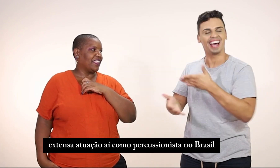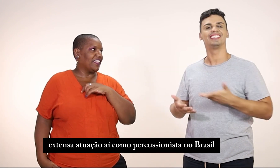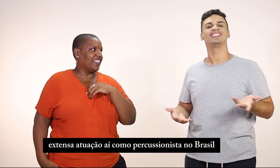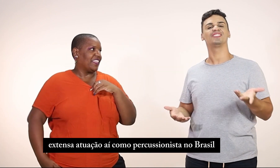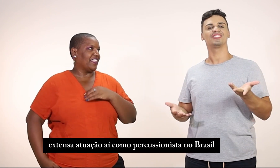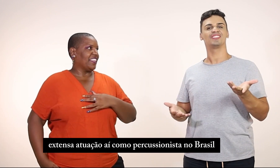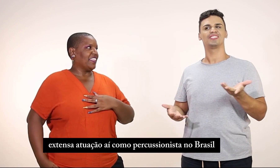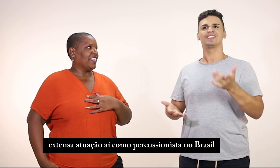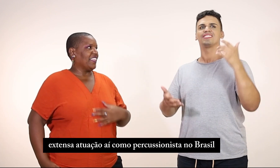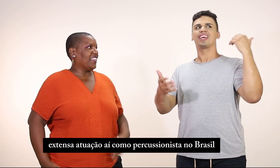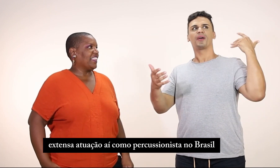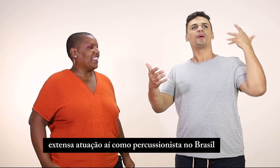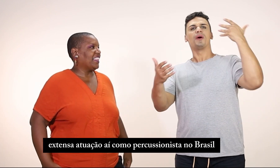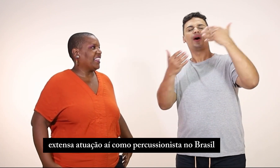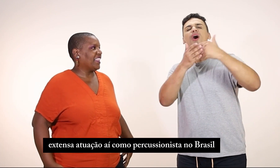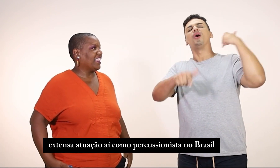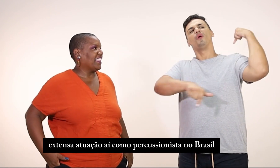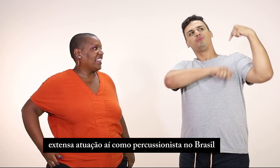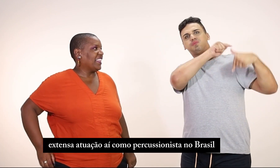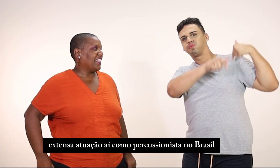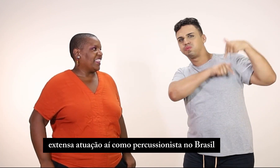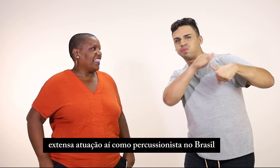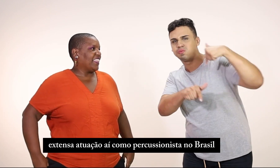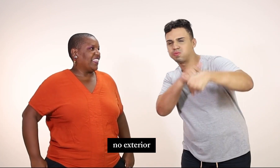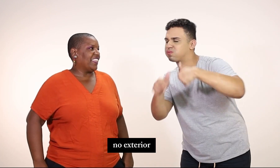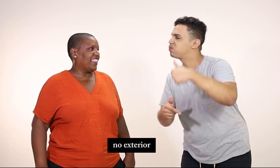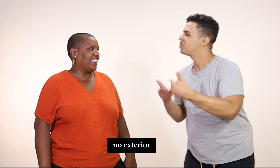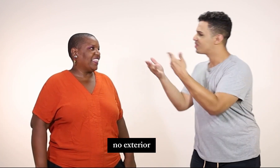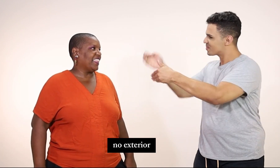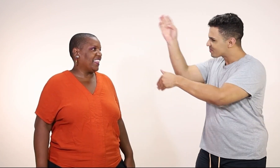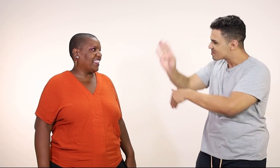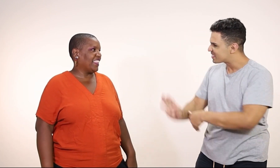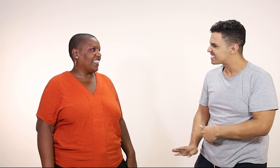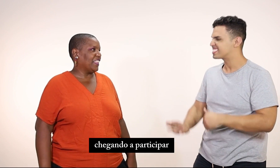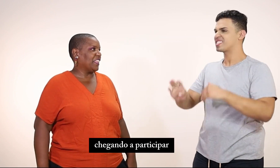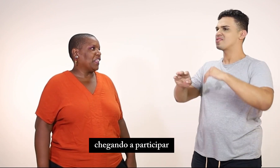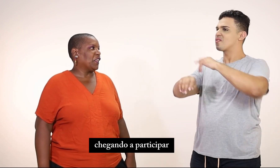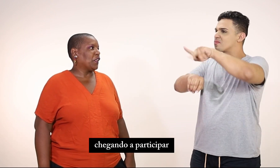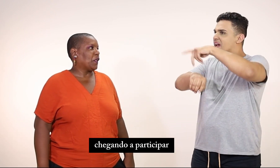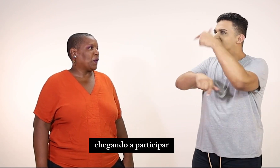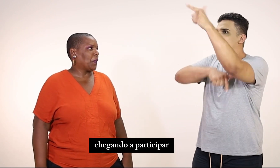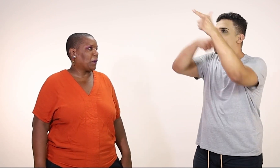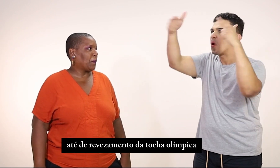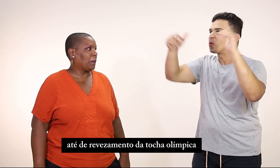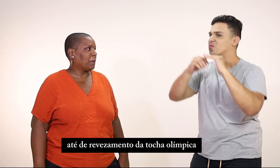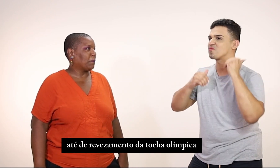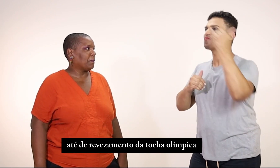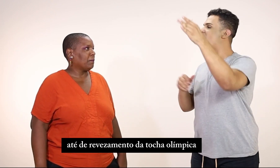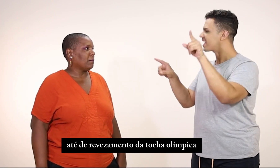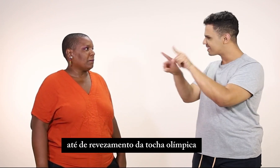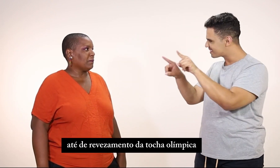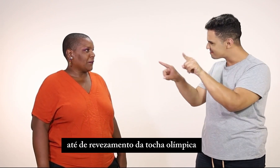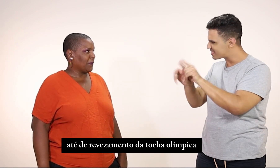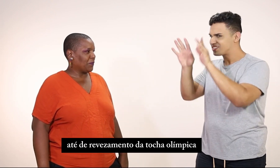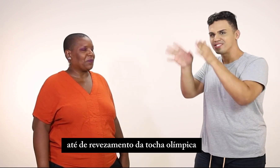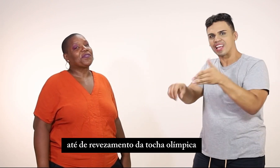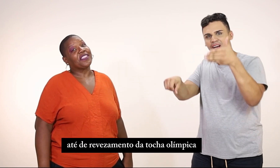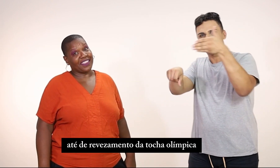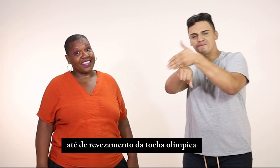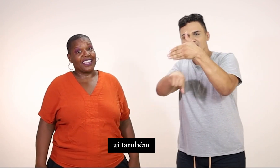extensa atuação aí como percussionista no Brasil, no exterior. Chegando a participar até de revezamento da tocha olímpica aí